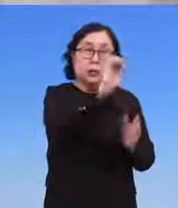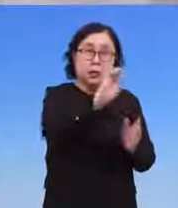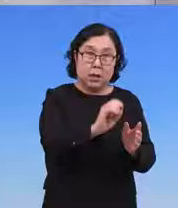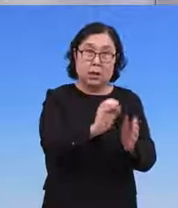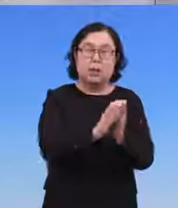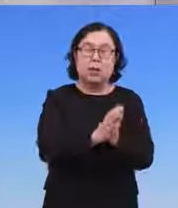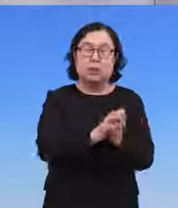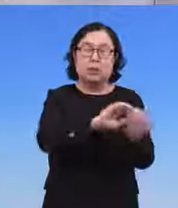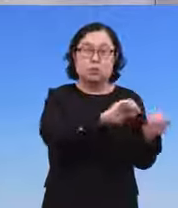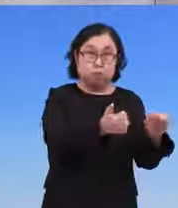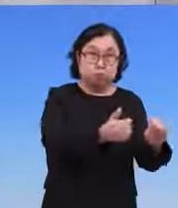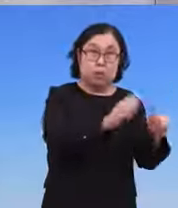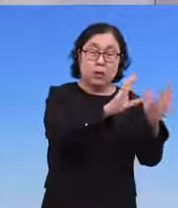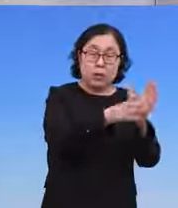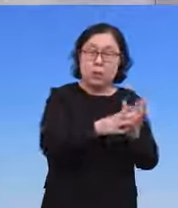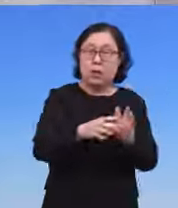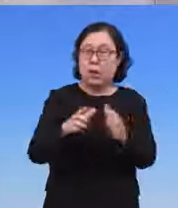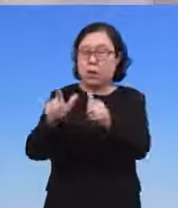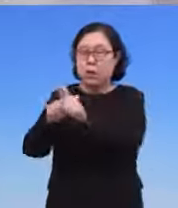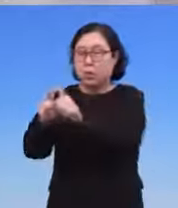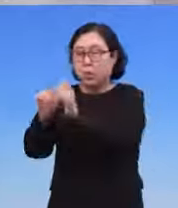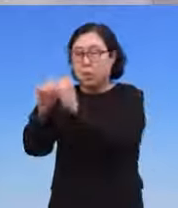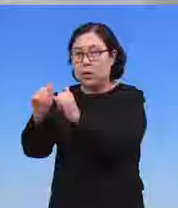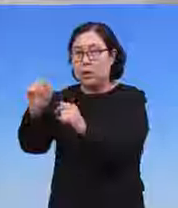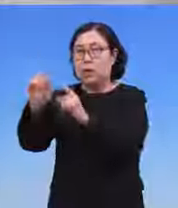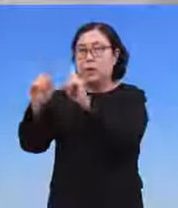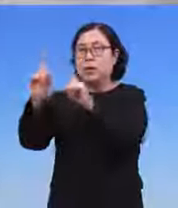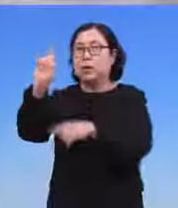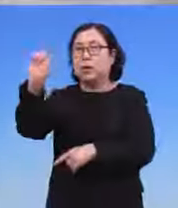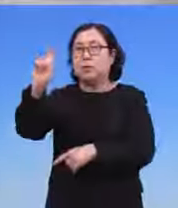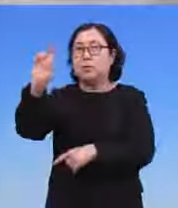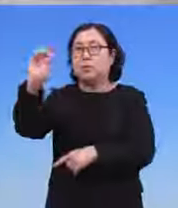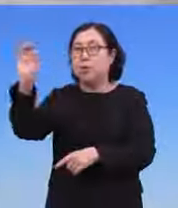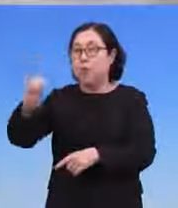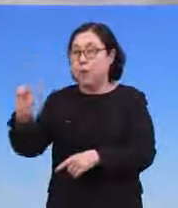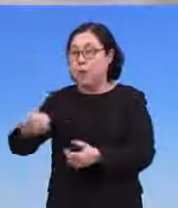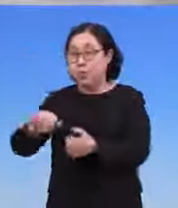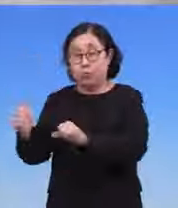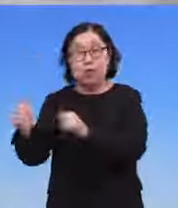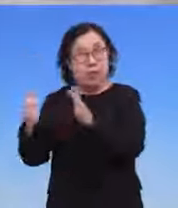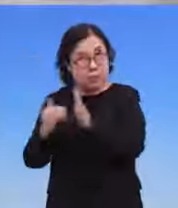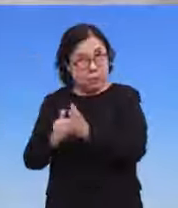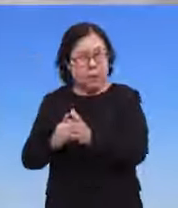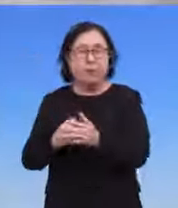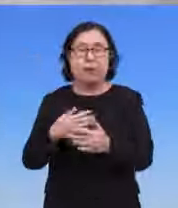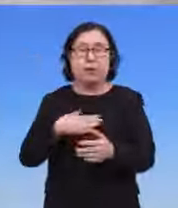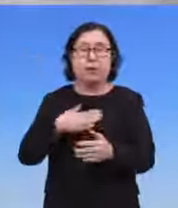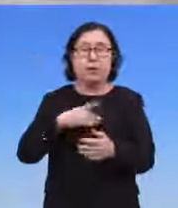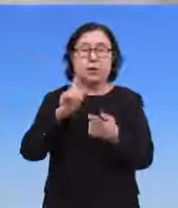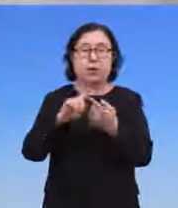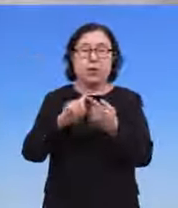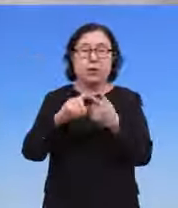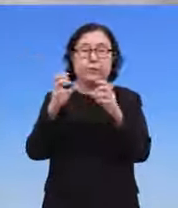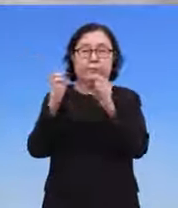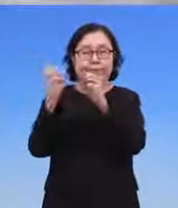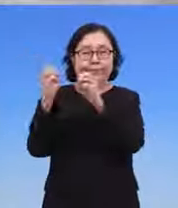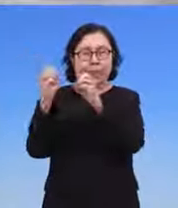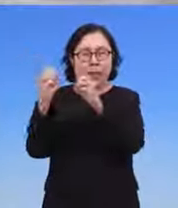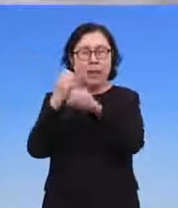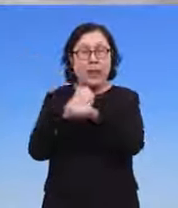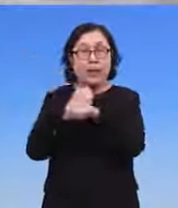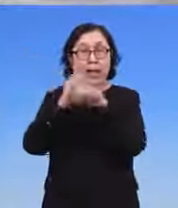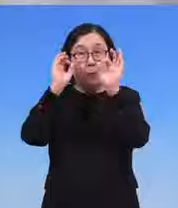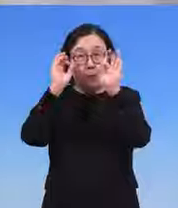기독교인들이 10%밖에 안 죽었다는 겁니다. 이게 이상하지 않습니까? 그래서 제가 우리 그 후배 목사님들하고 이런 이야기들을